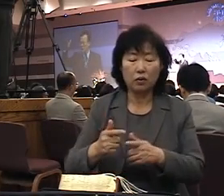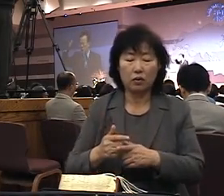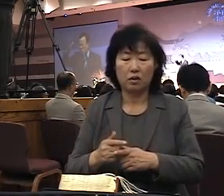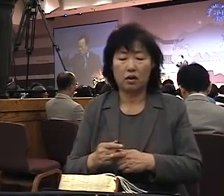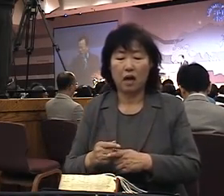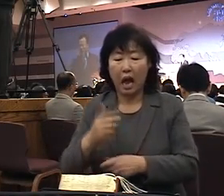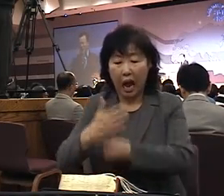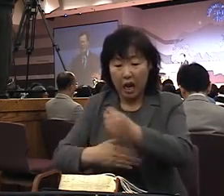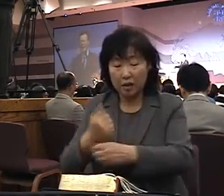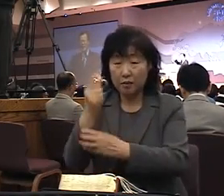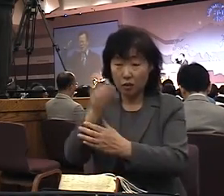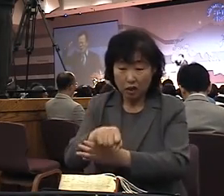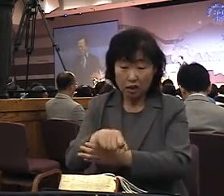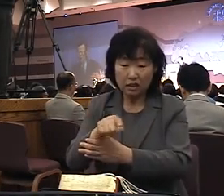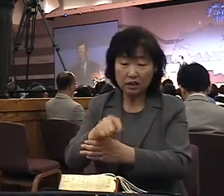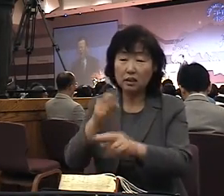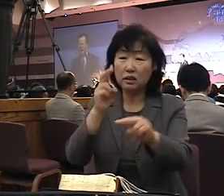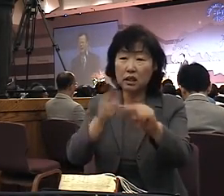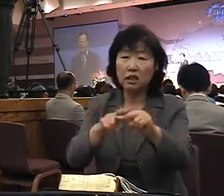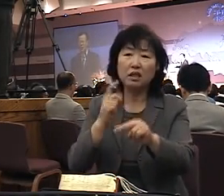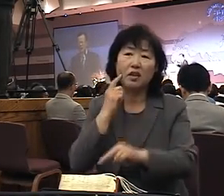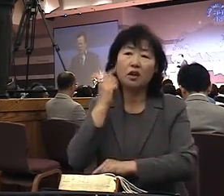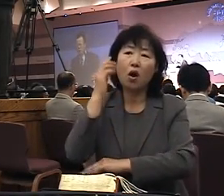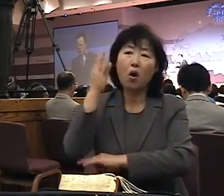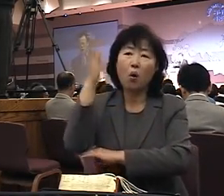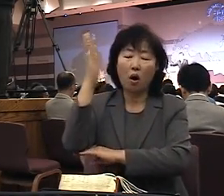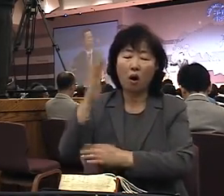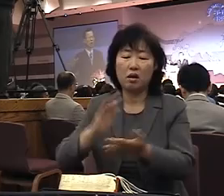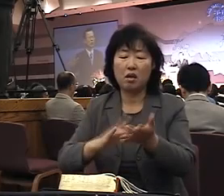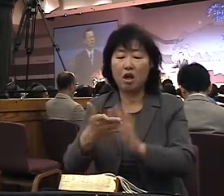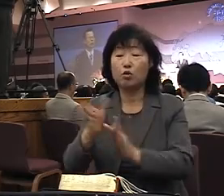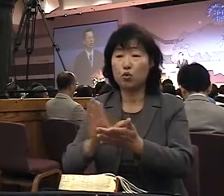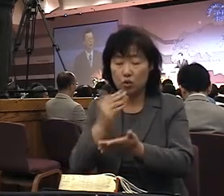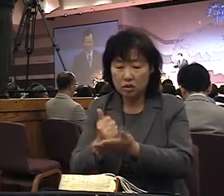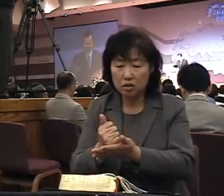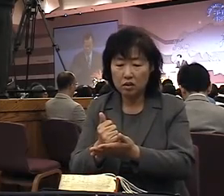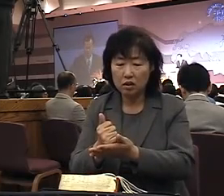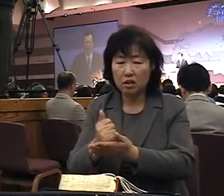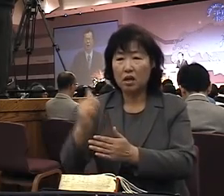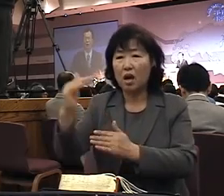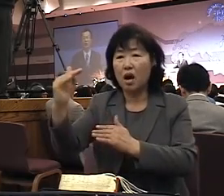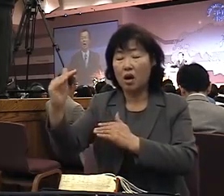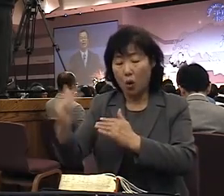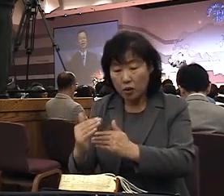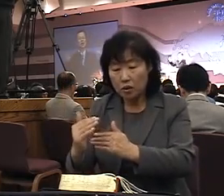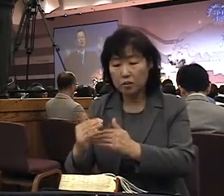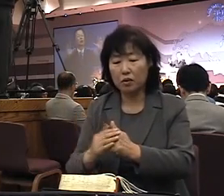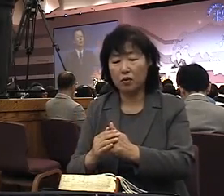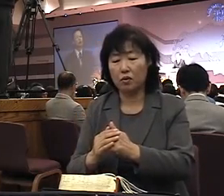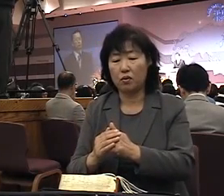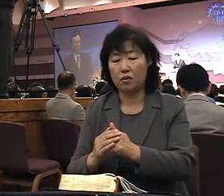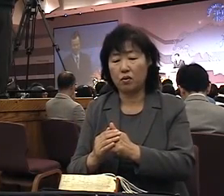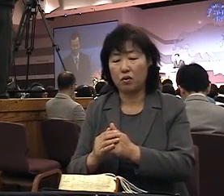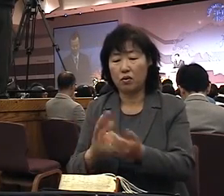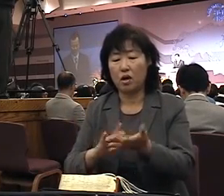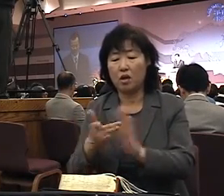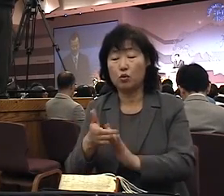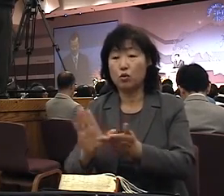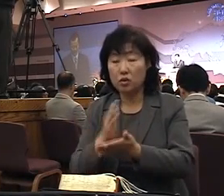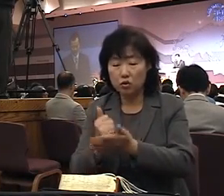하나님께서 허락하신 그 자리에 그 영광, 그 예수 그리스도 근족으로 우리를 구원하시려는 예수 그리스도의